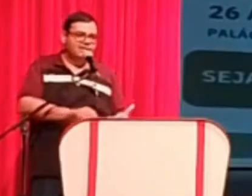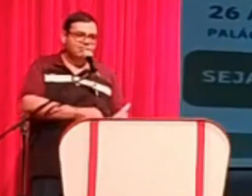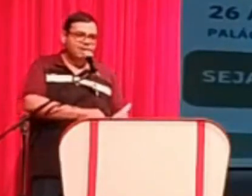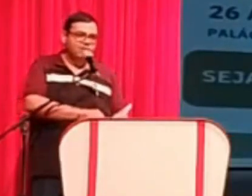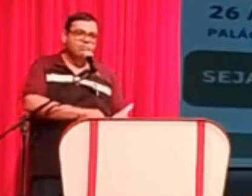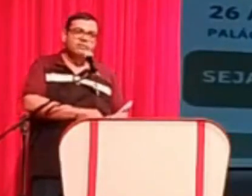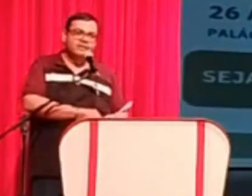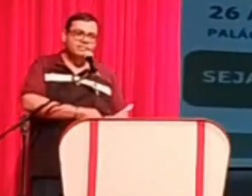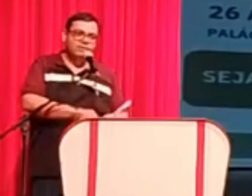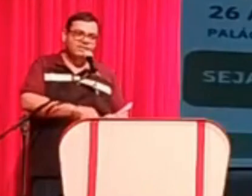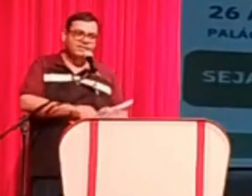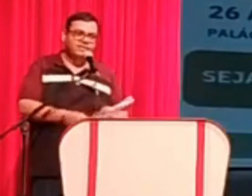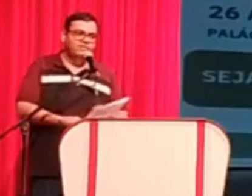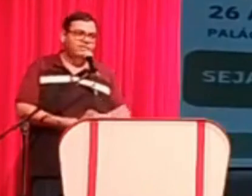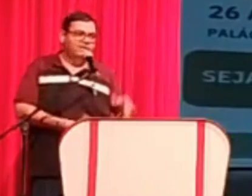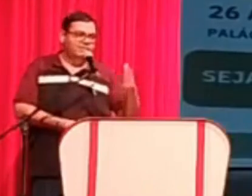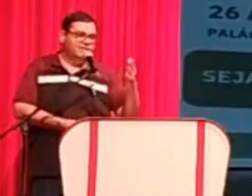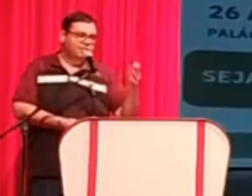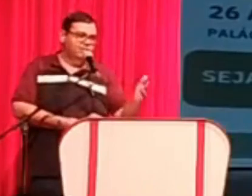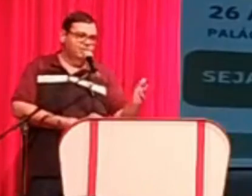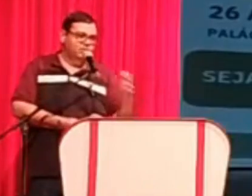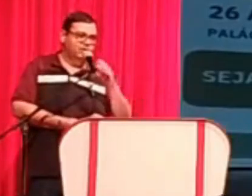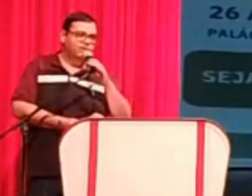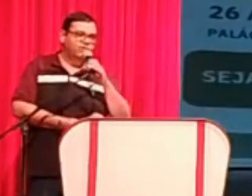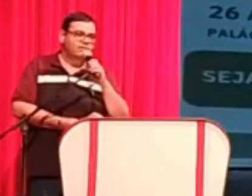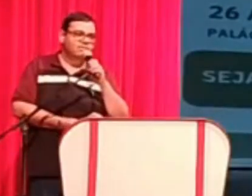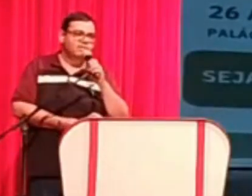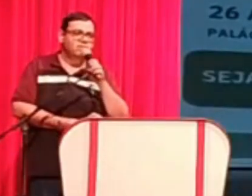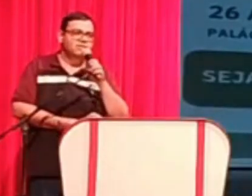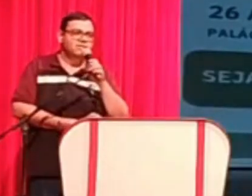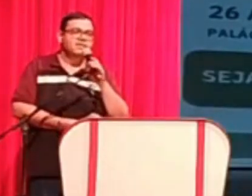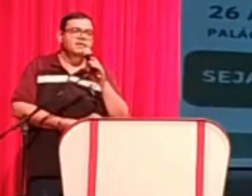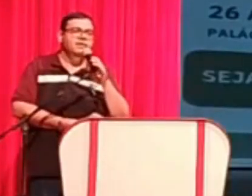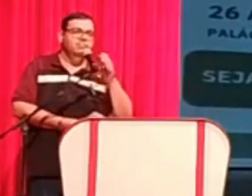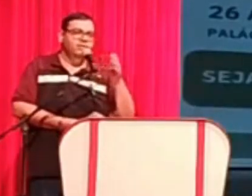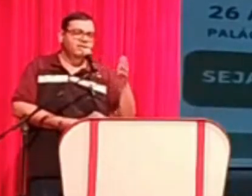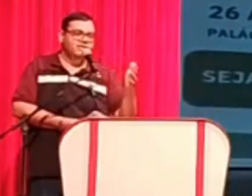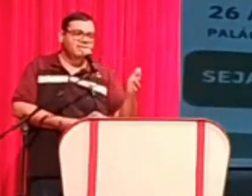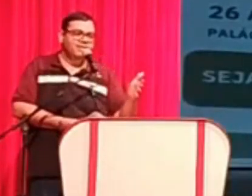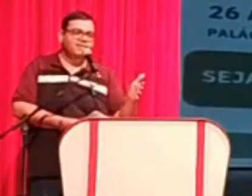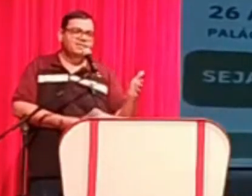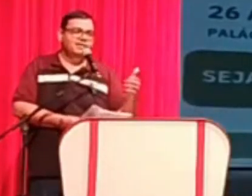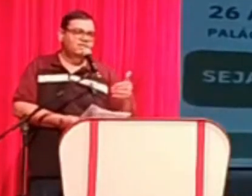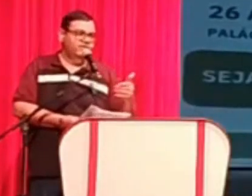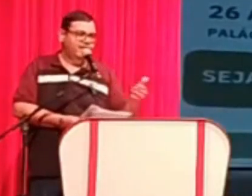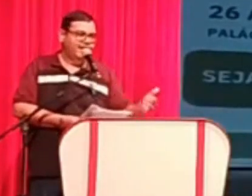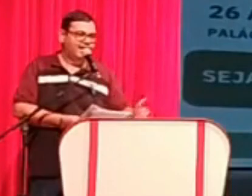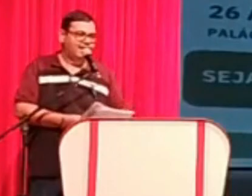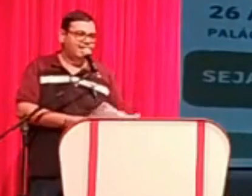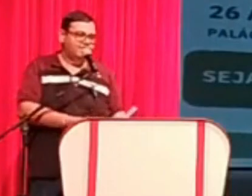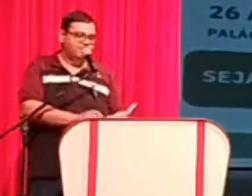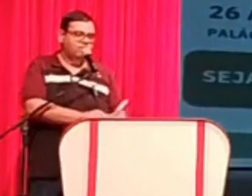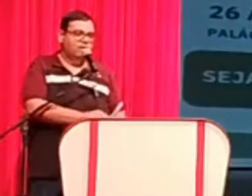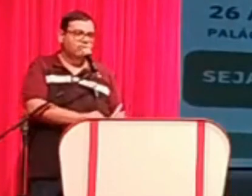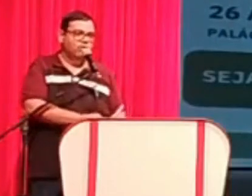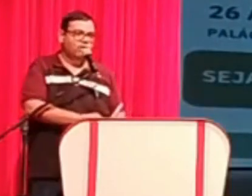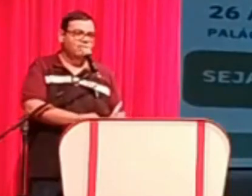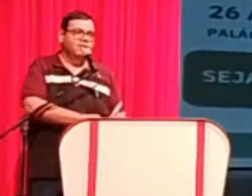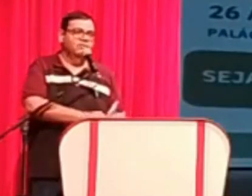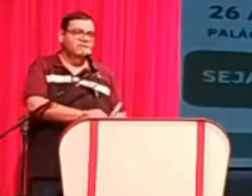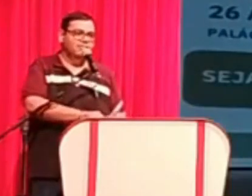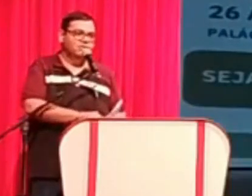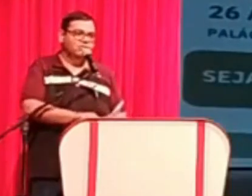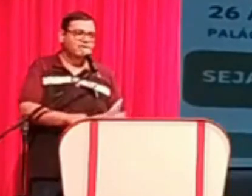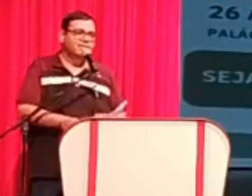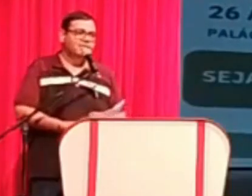vocês façam perguntas por escrito, que vai estar passando uma pessoa recolhendo as perguntas. Importante também se identificarem, né? Colocar o